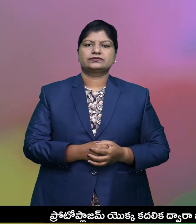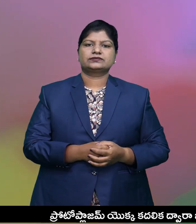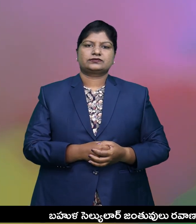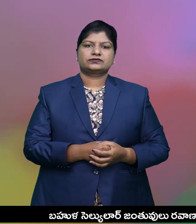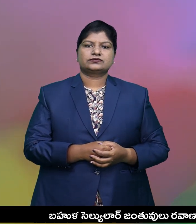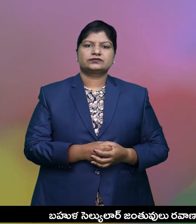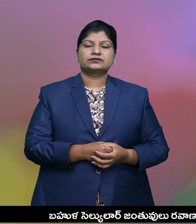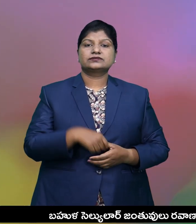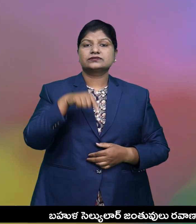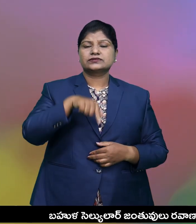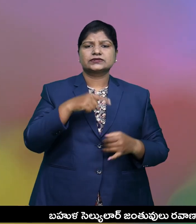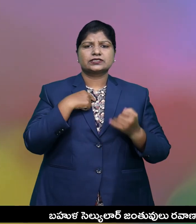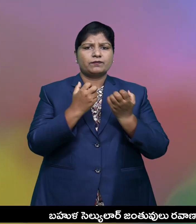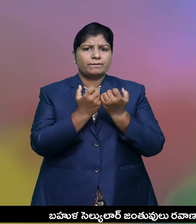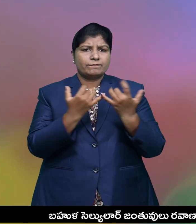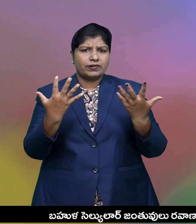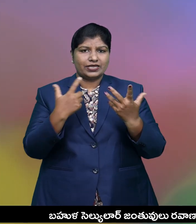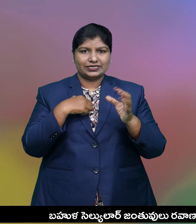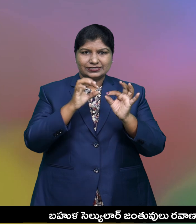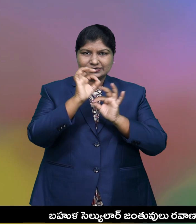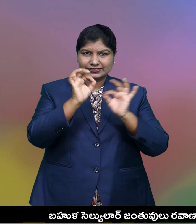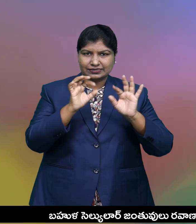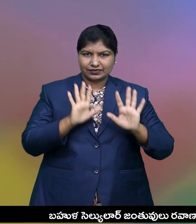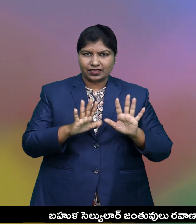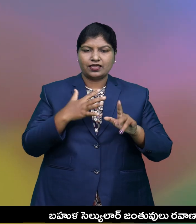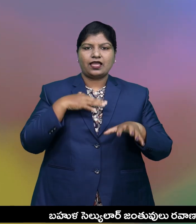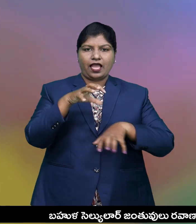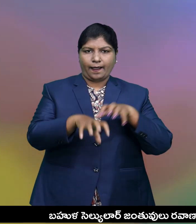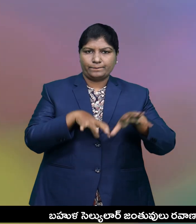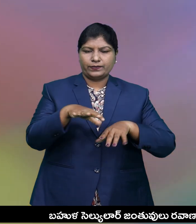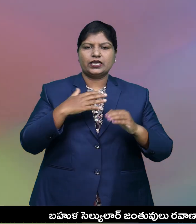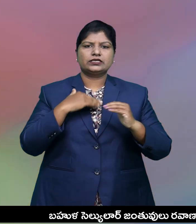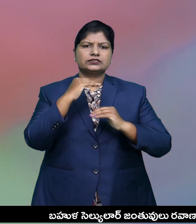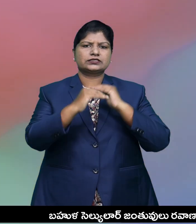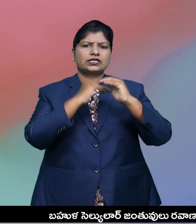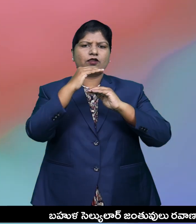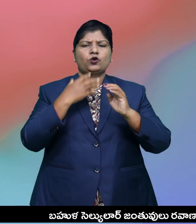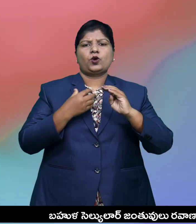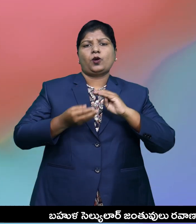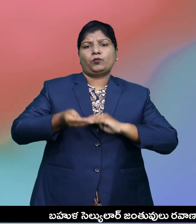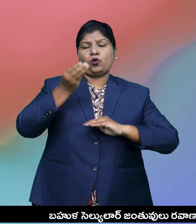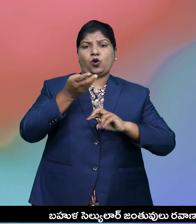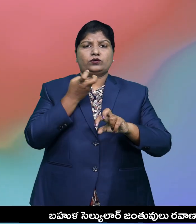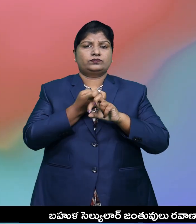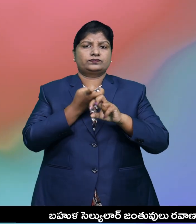బహుళ సెల్యులార్ జంతువులు రవాణా కోసం మరింత సంక్లిష్టమైన వ్యవస్థలను అభివృద్ధి చేస్తాయి.